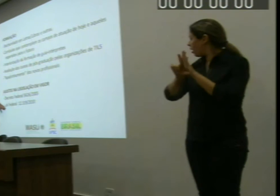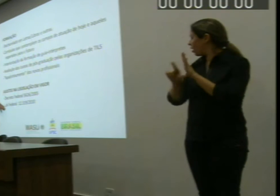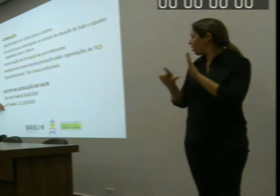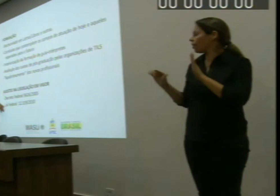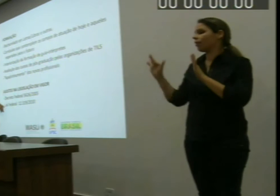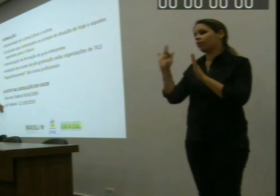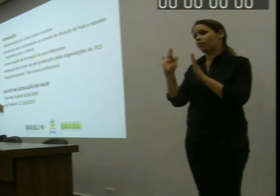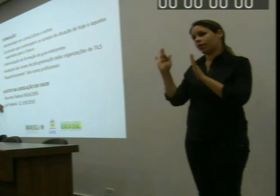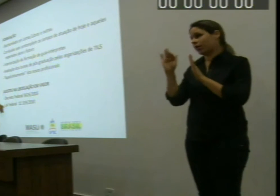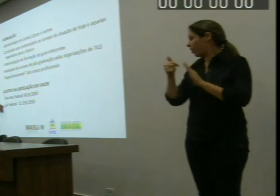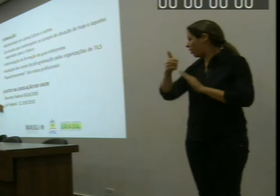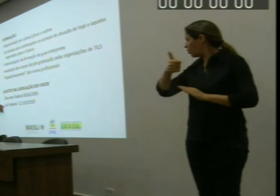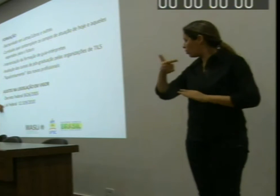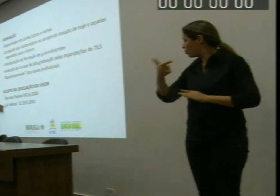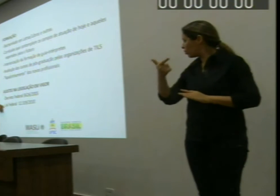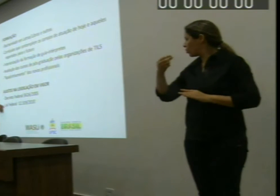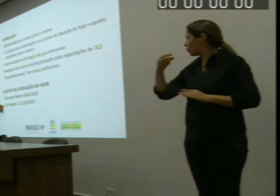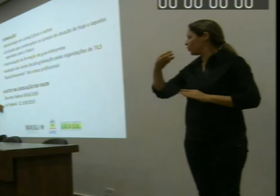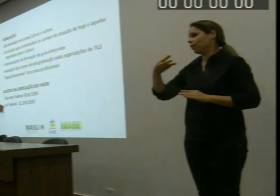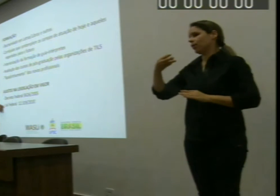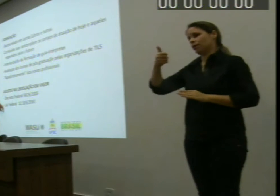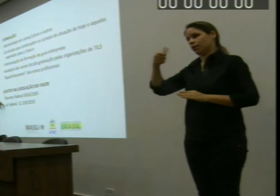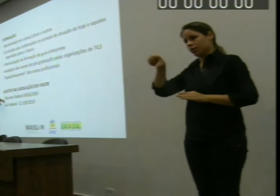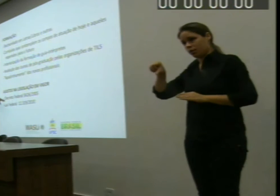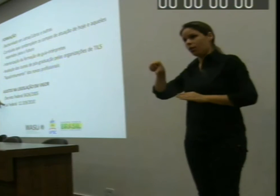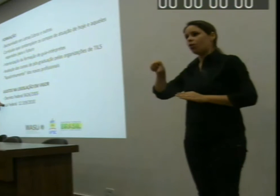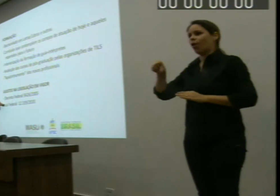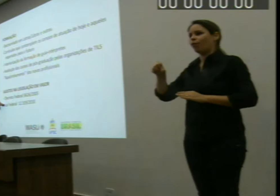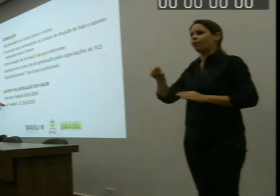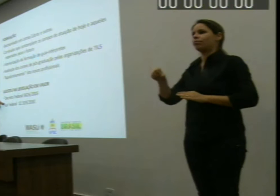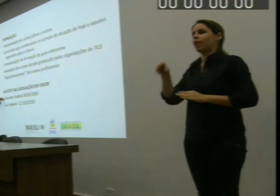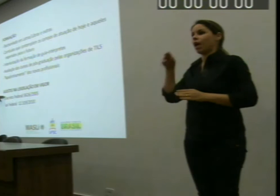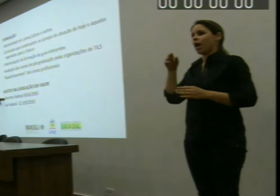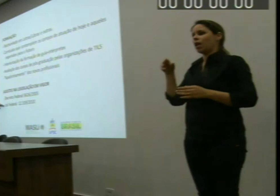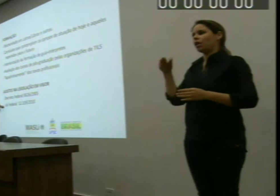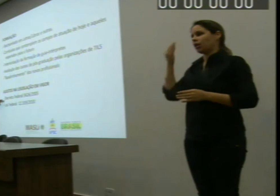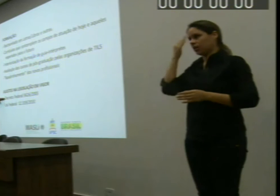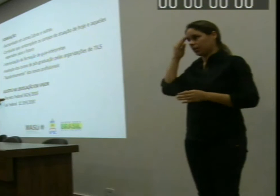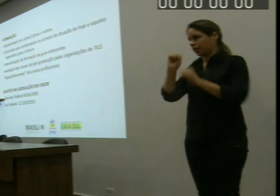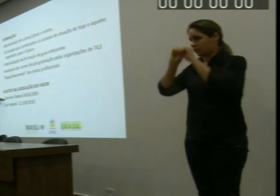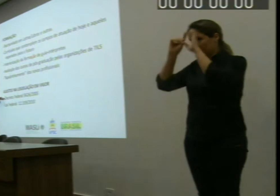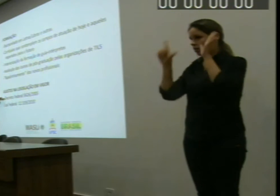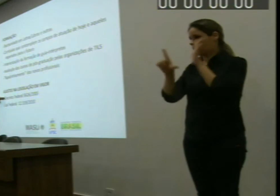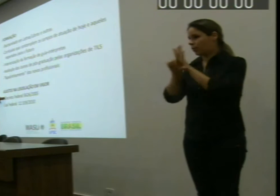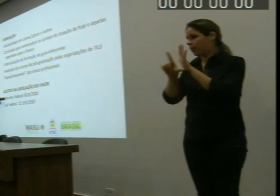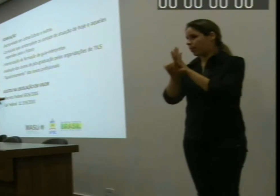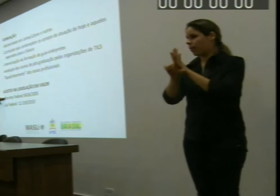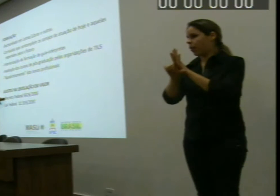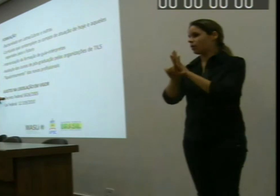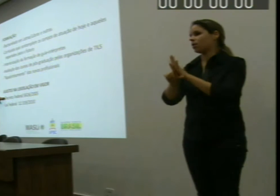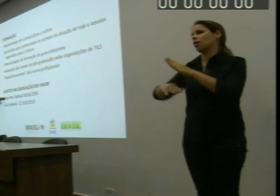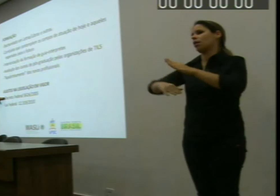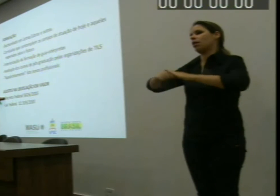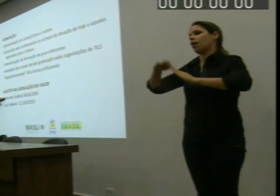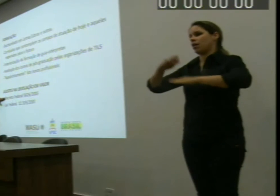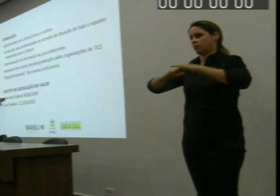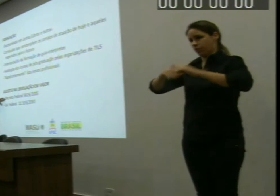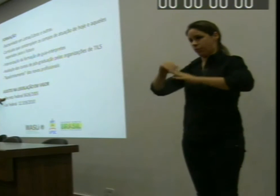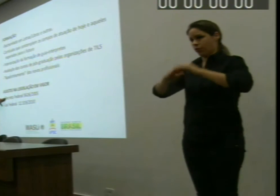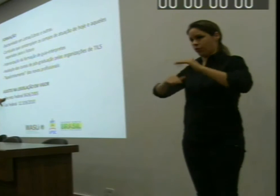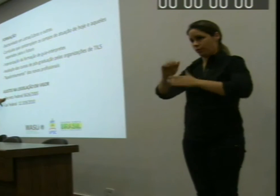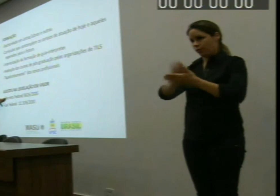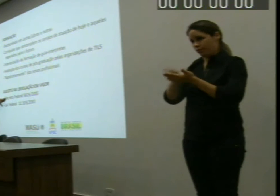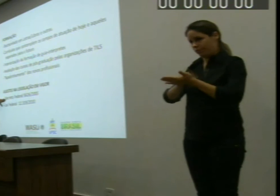que reconhece a profissão do intero de língua de sinais Poxa mas ela é tão nova né são tudo tão nova eh decreto